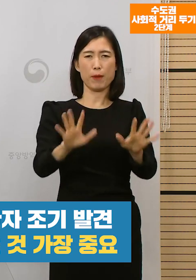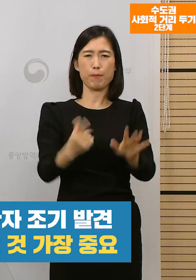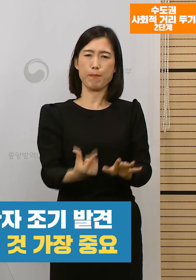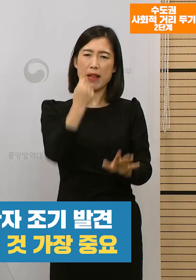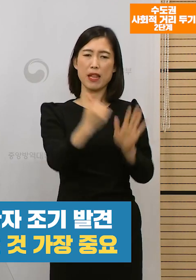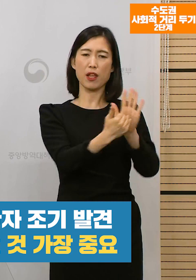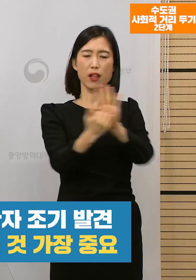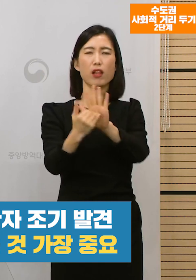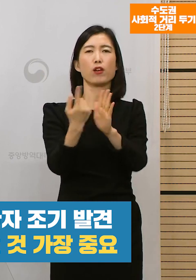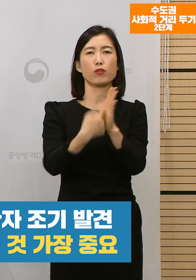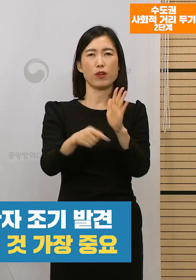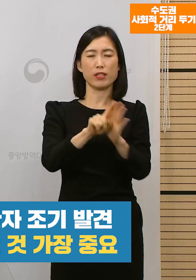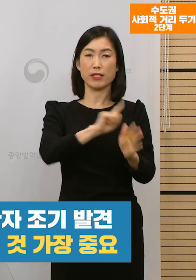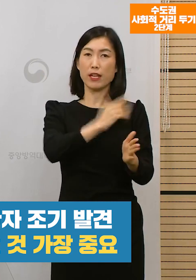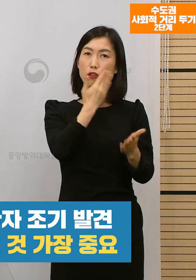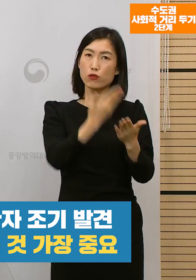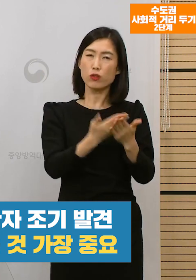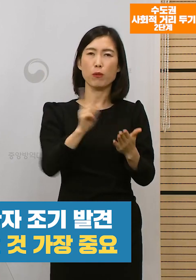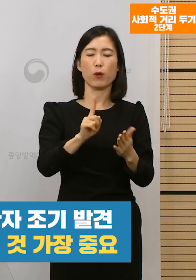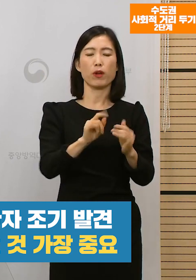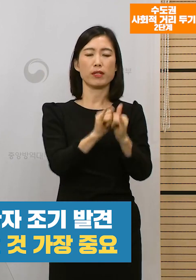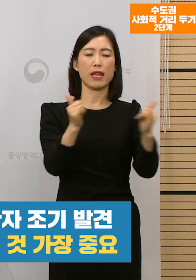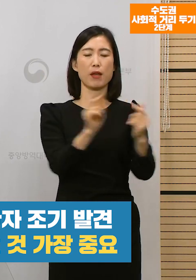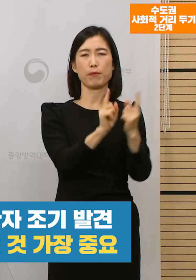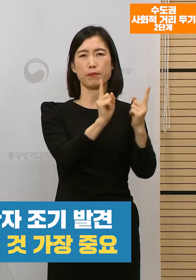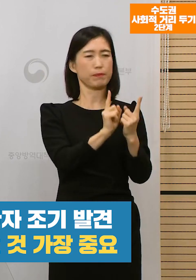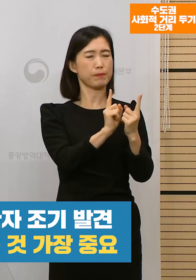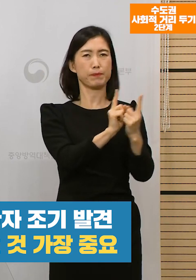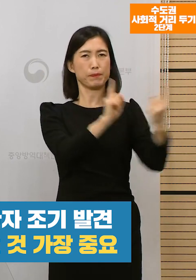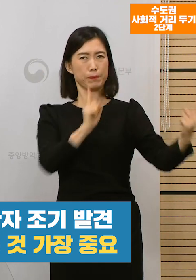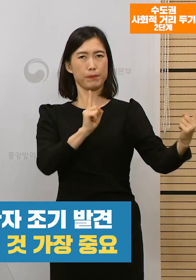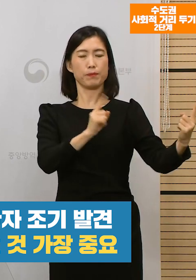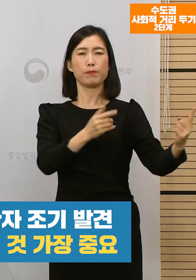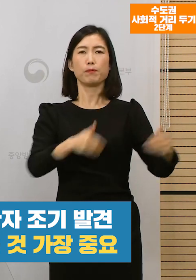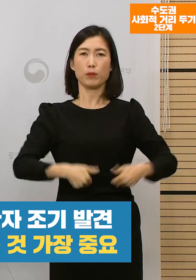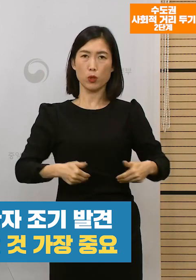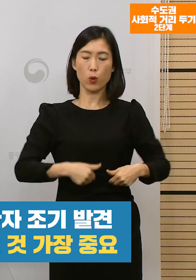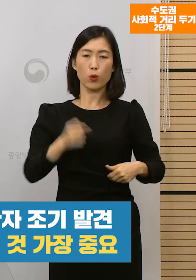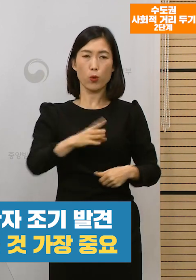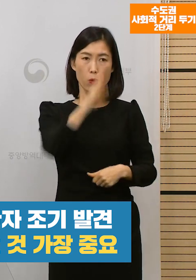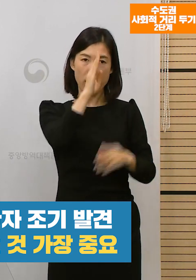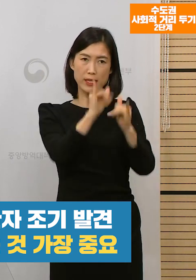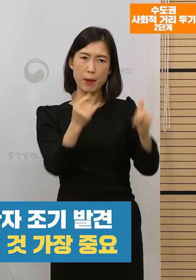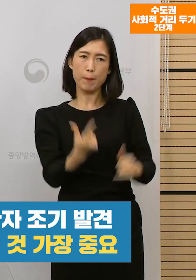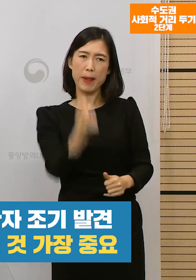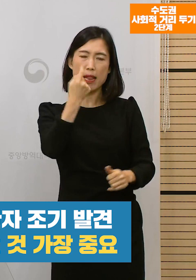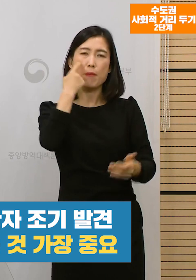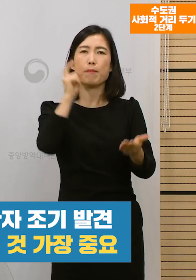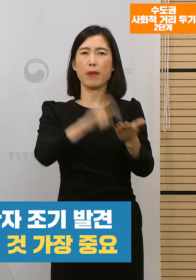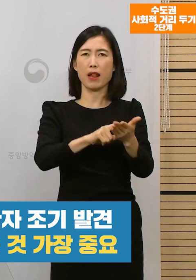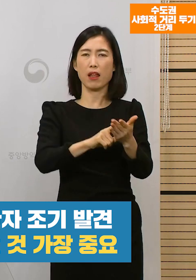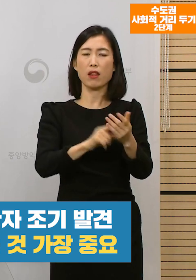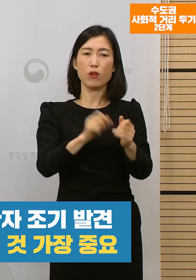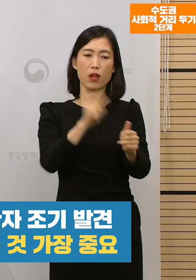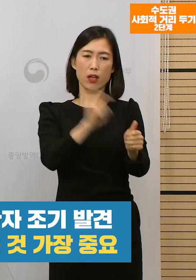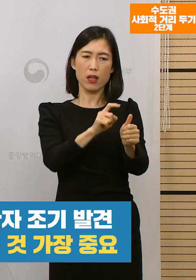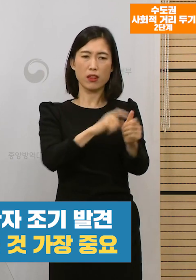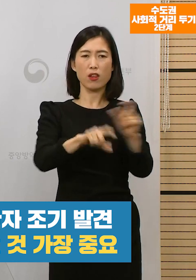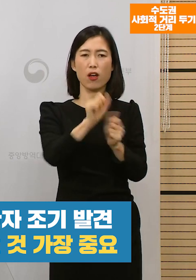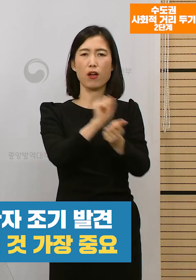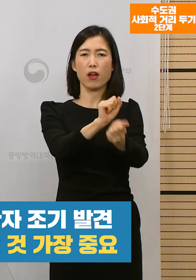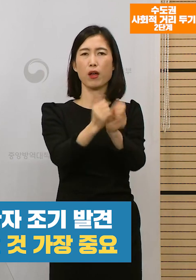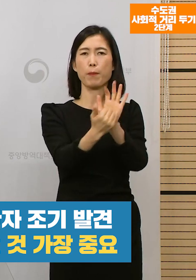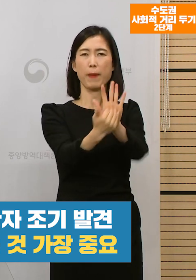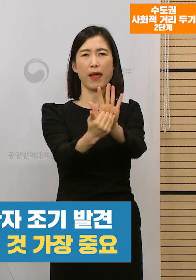위해서는 사람 간의 접촉을 최소화하고 환자를 조기에 발견해서 N차 전파의 연결고리를 끊는